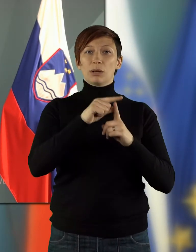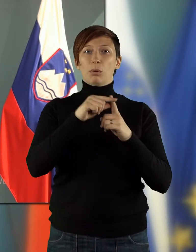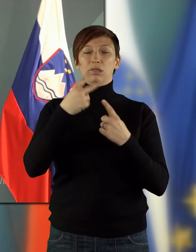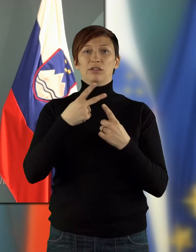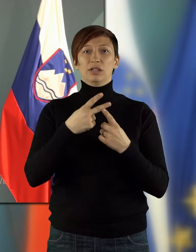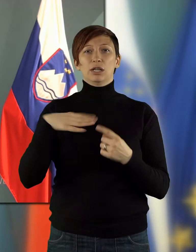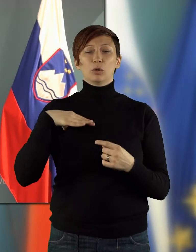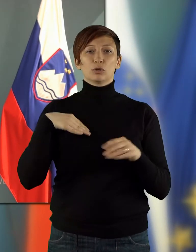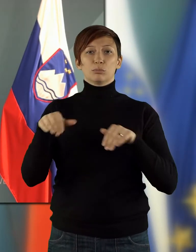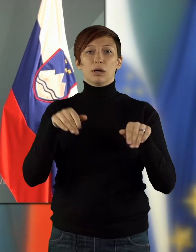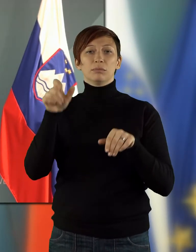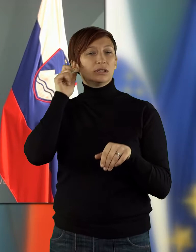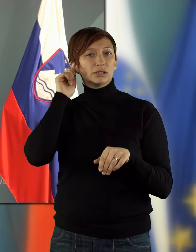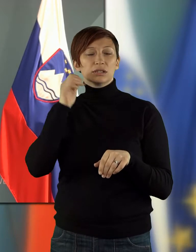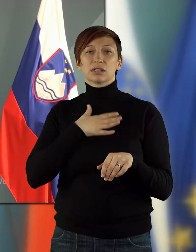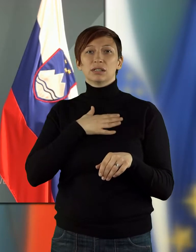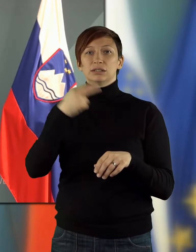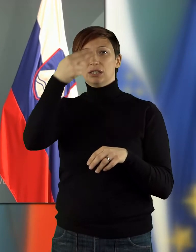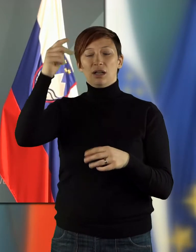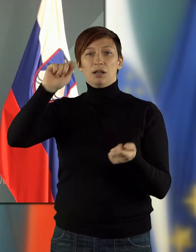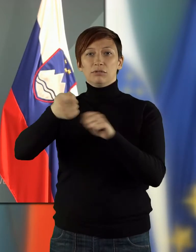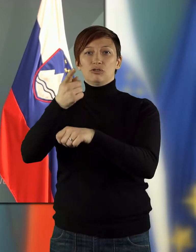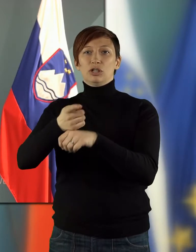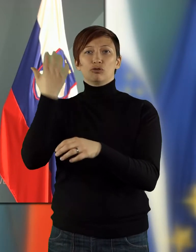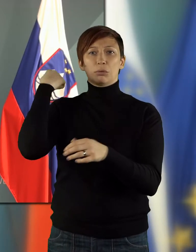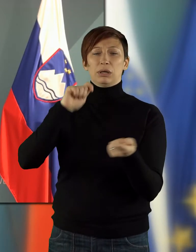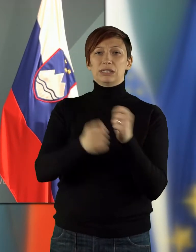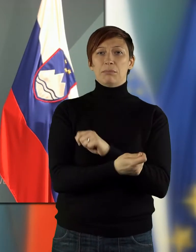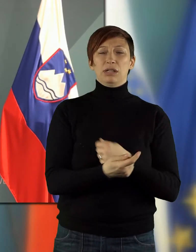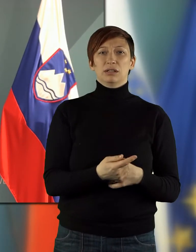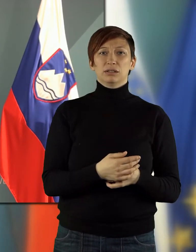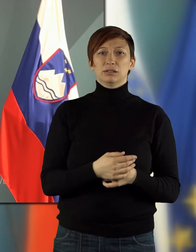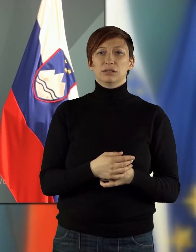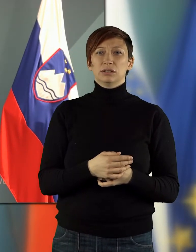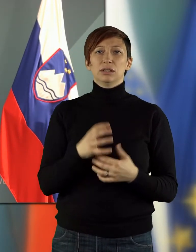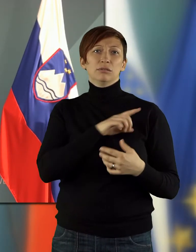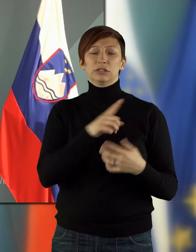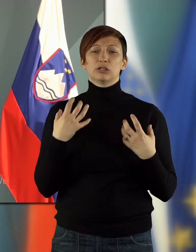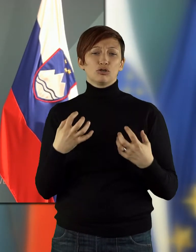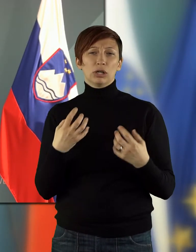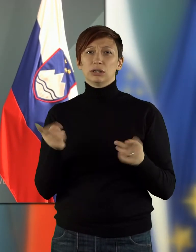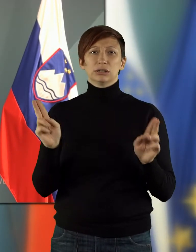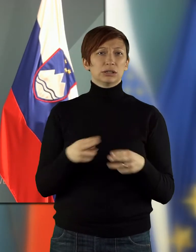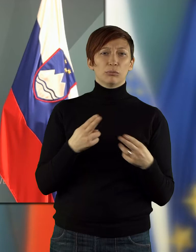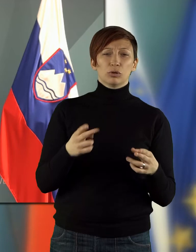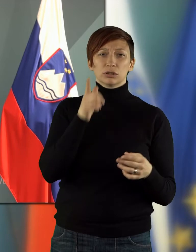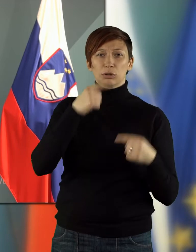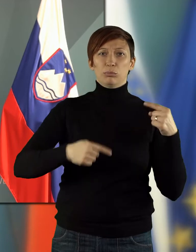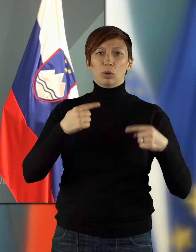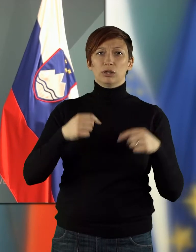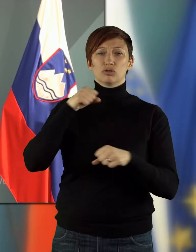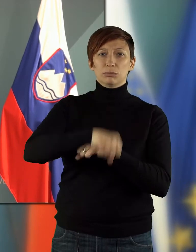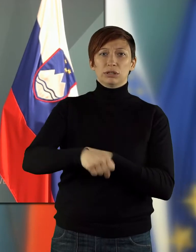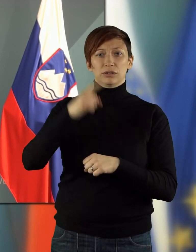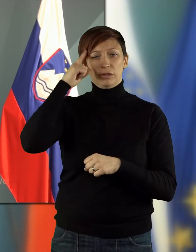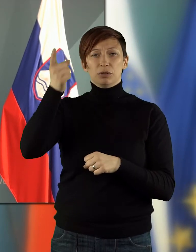Suzana Herman, gospa ministrica, zakaj niste načelnika zamenjali že mnogo prej? Niste želeli ali niste mogli,